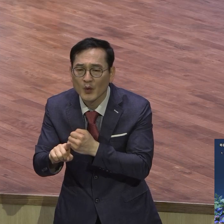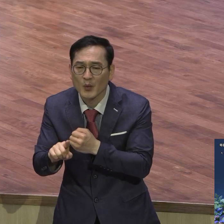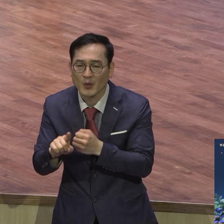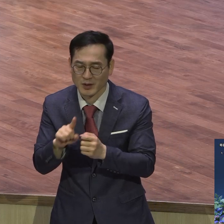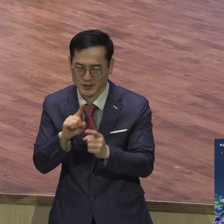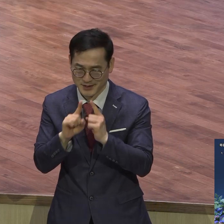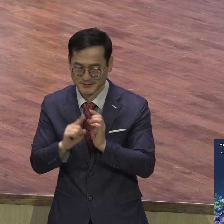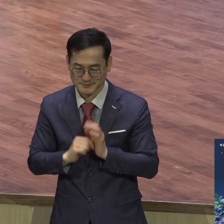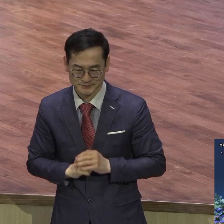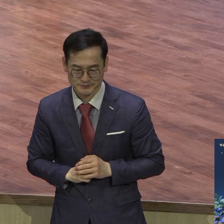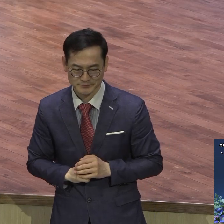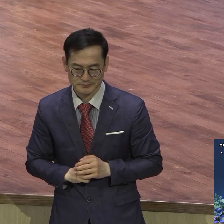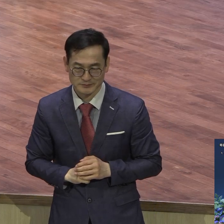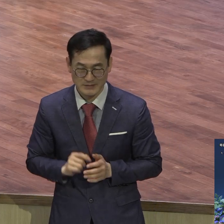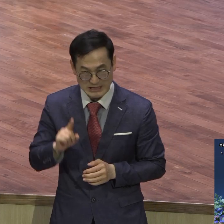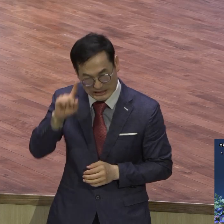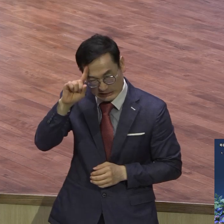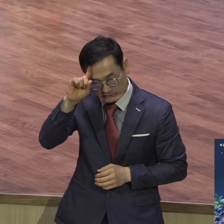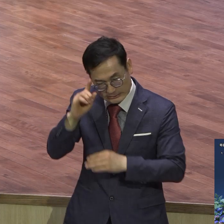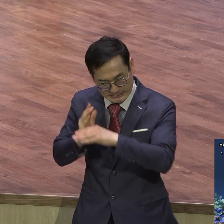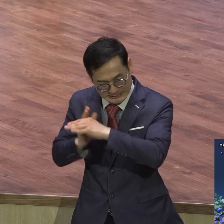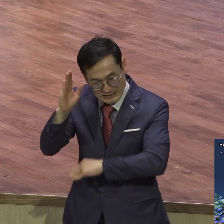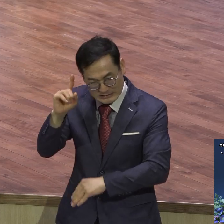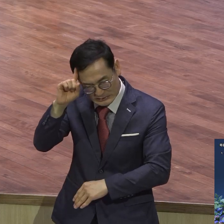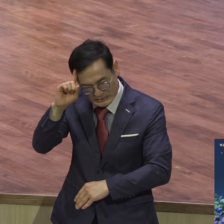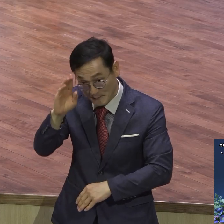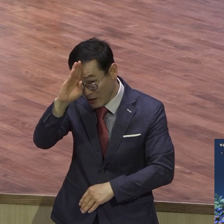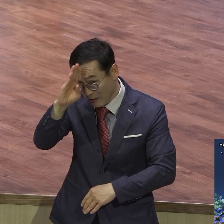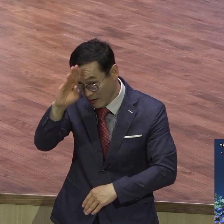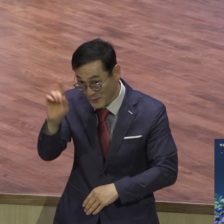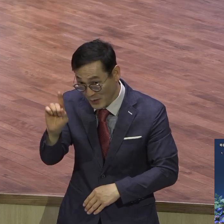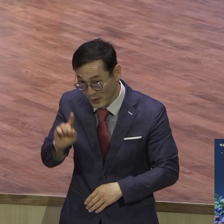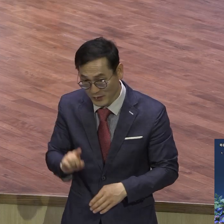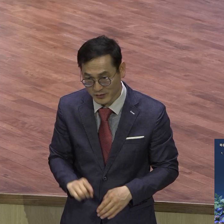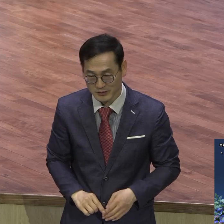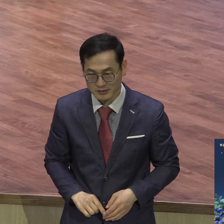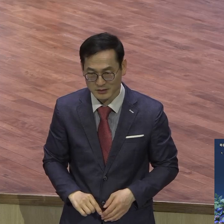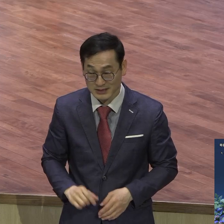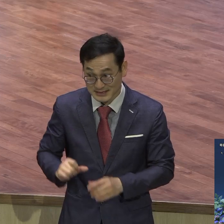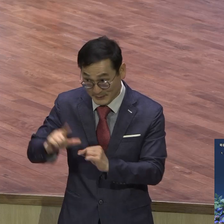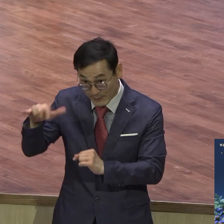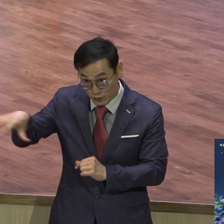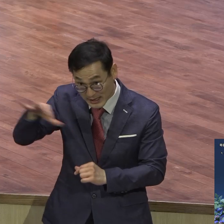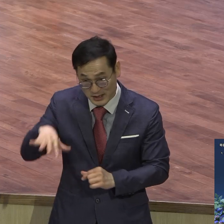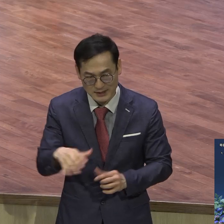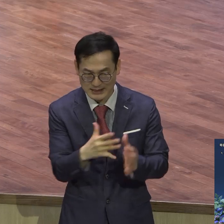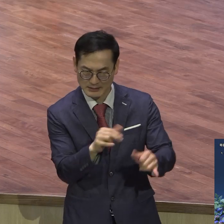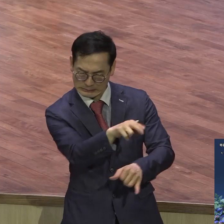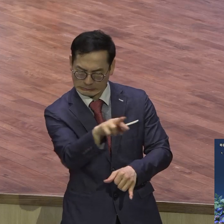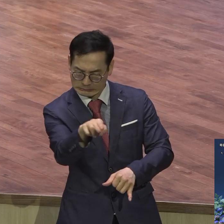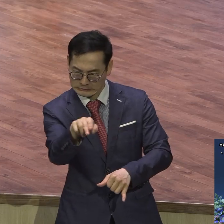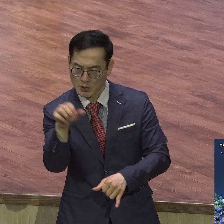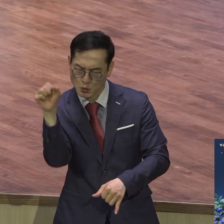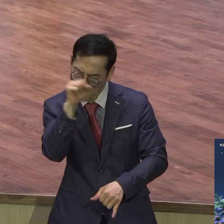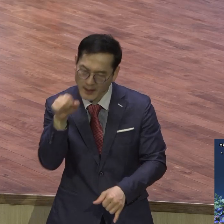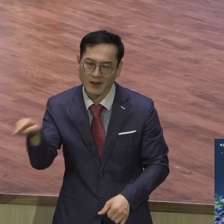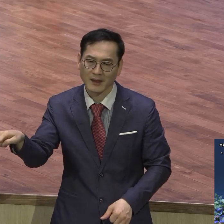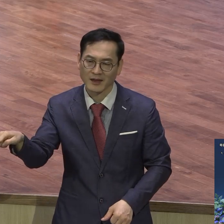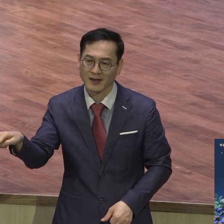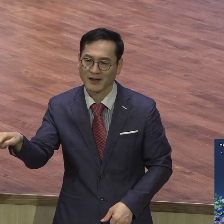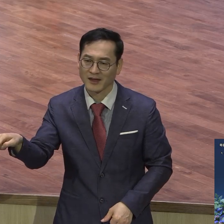신경과민증에 걸린 사람 대부분은 남을 날카롭게 비판하기 좋아하는 사람입니다.